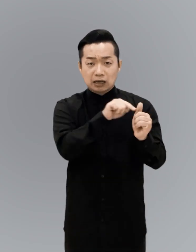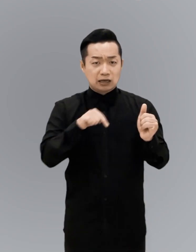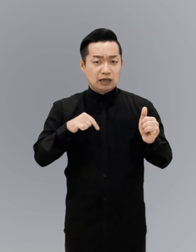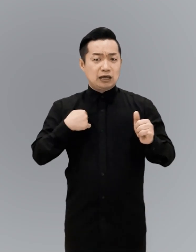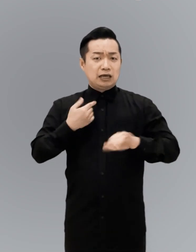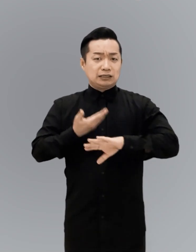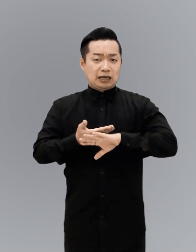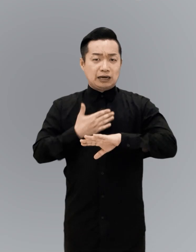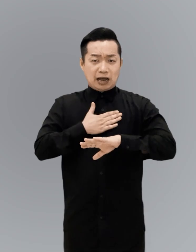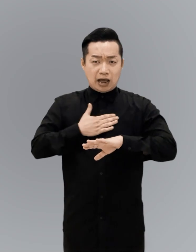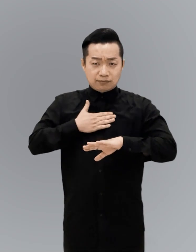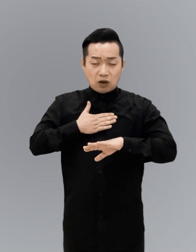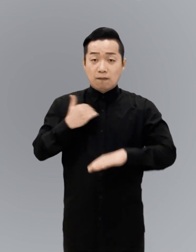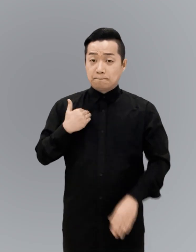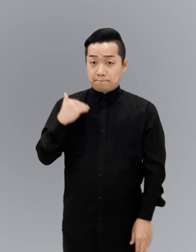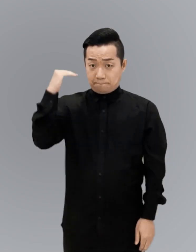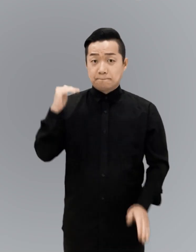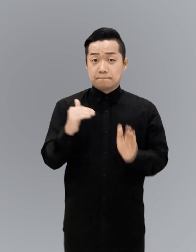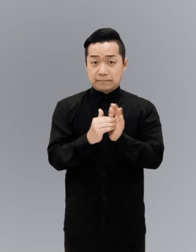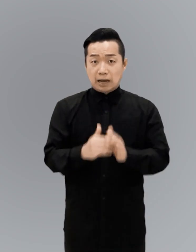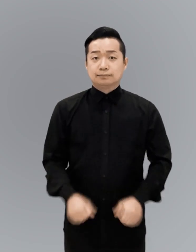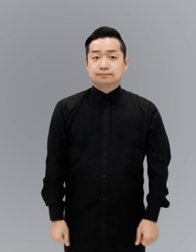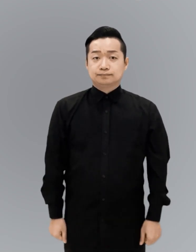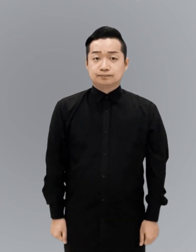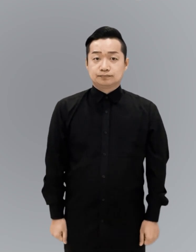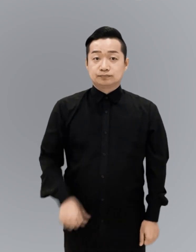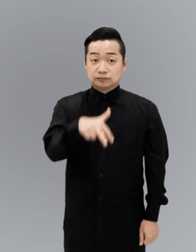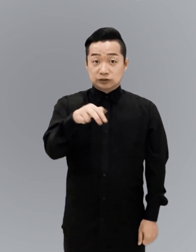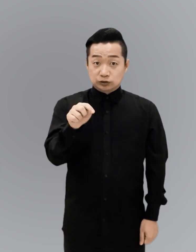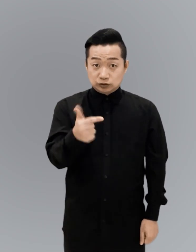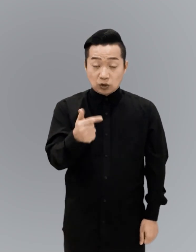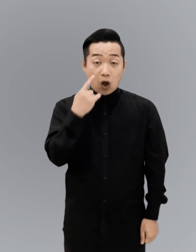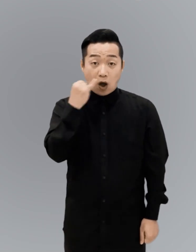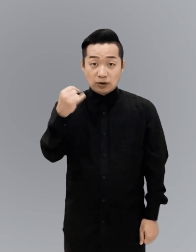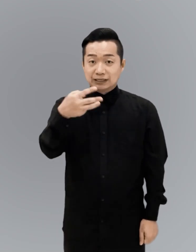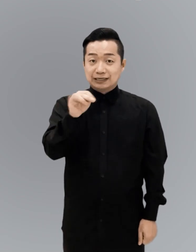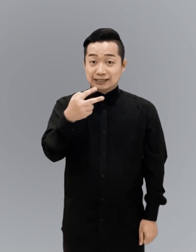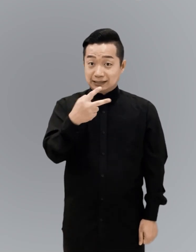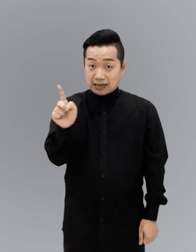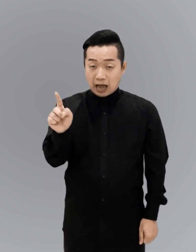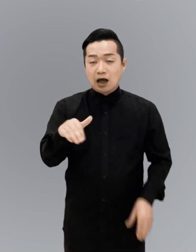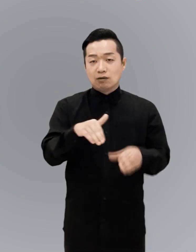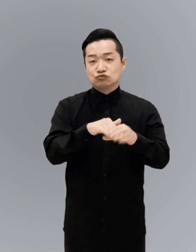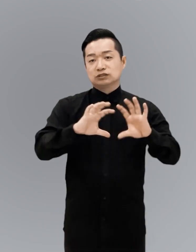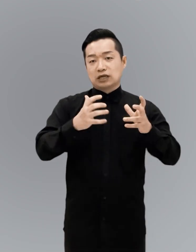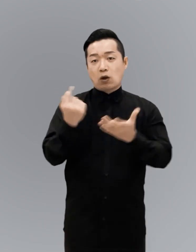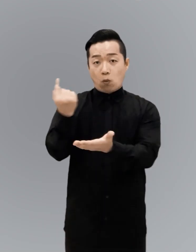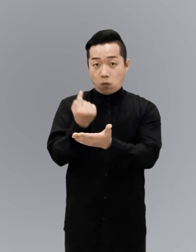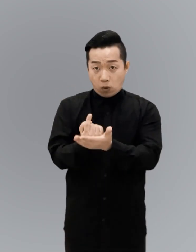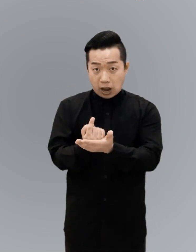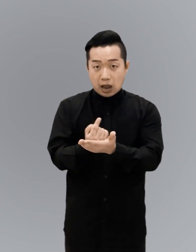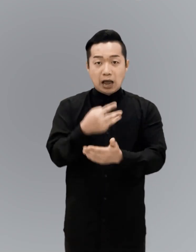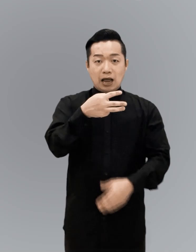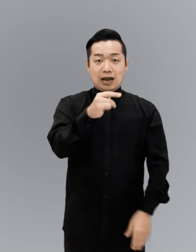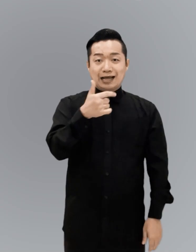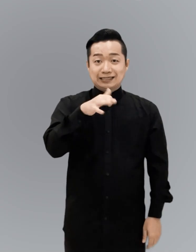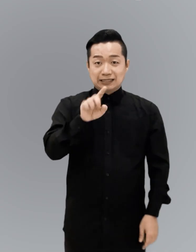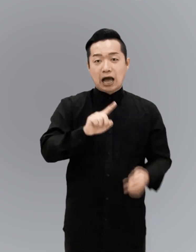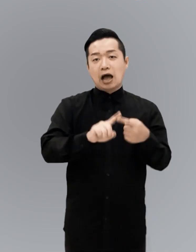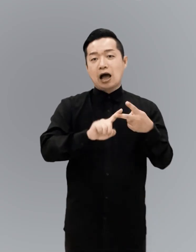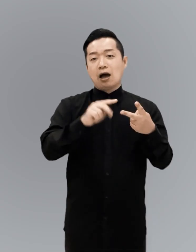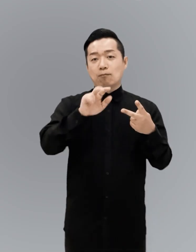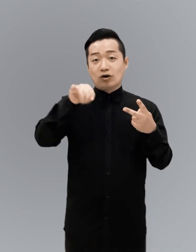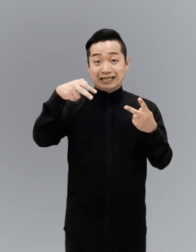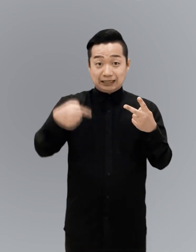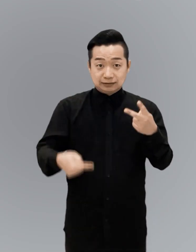문명세계인들과는 다른 감성의 소유자로 자라난다. 존과 그의 어머니 린다를 문명세계로 데리고 돌아온 레니나와